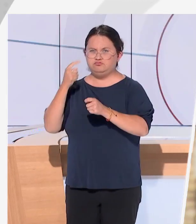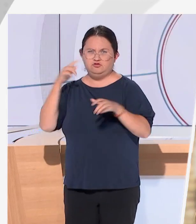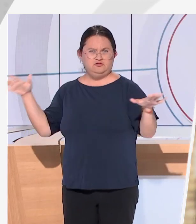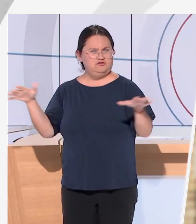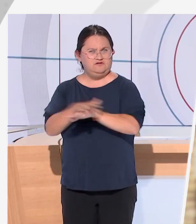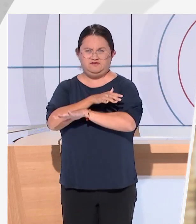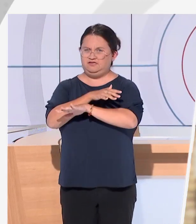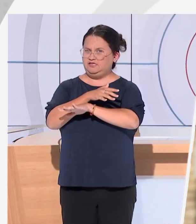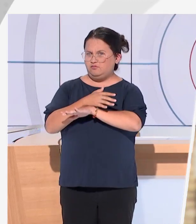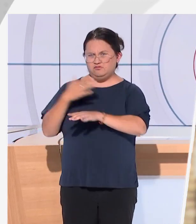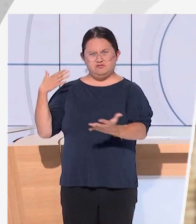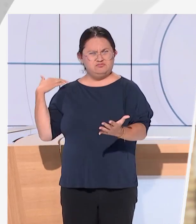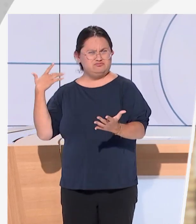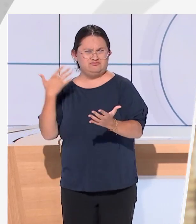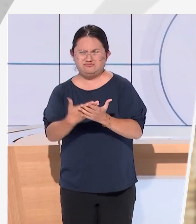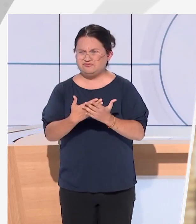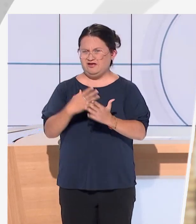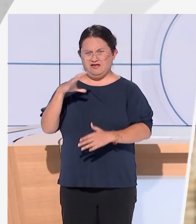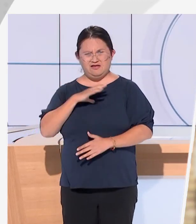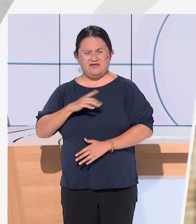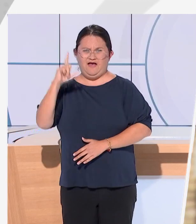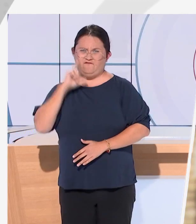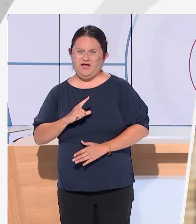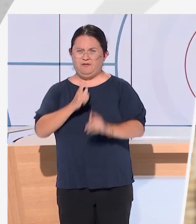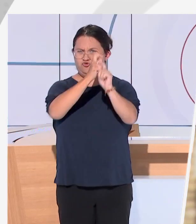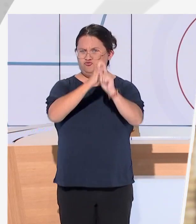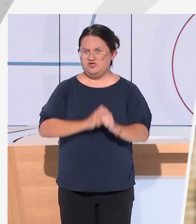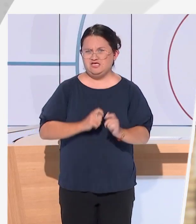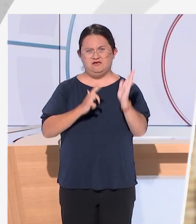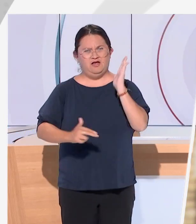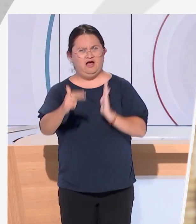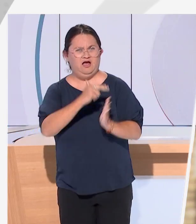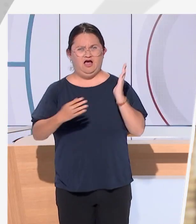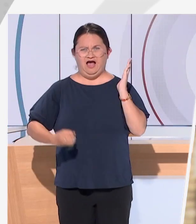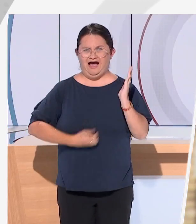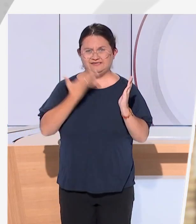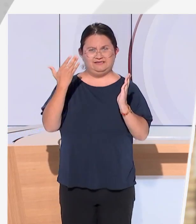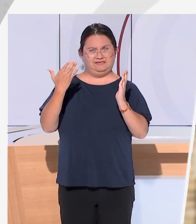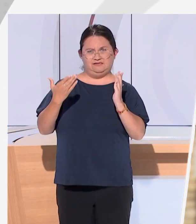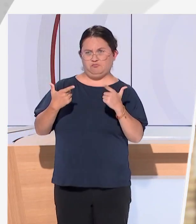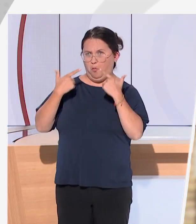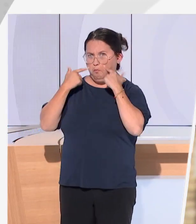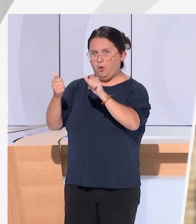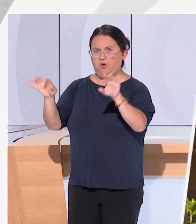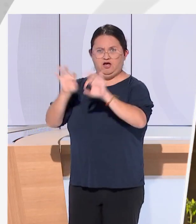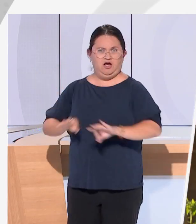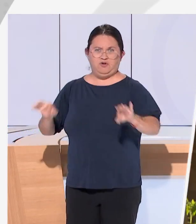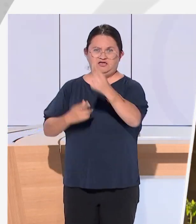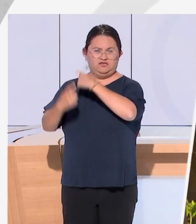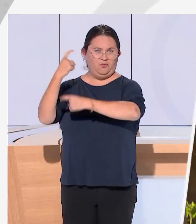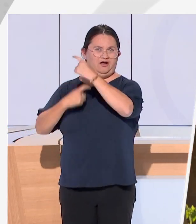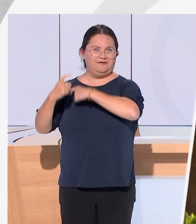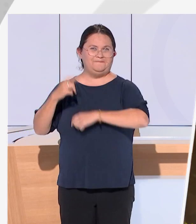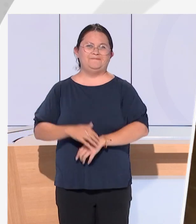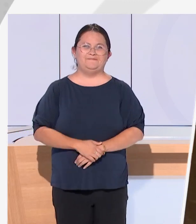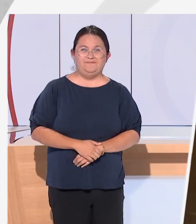des femmes sculptrices, artistes, peintres. Sauf que voilà, l'histoire ne les a pas vraiment retenues. Une